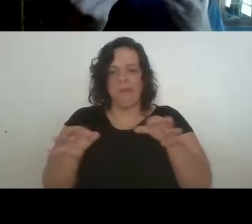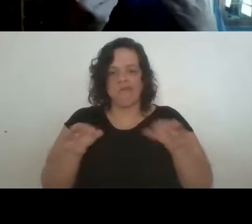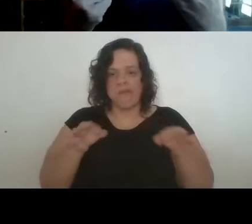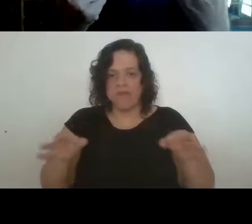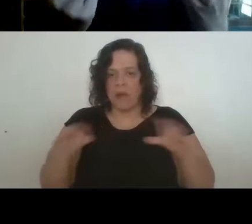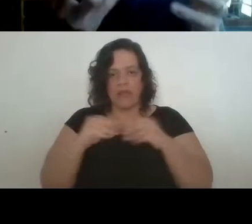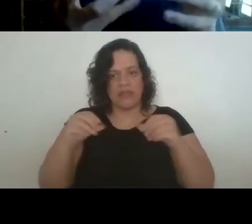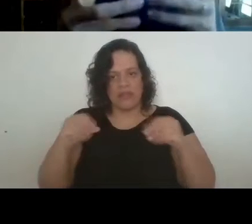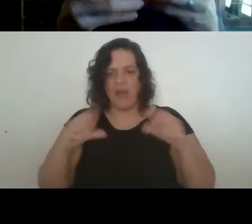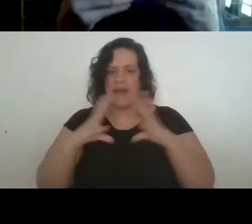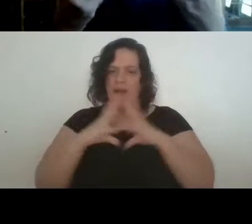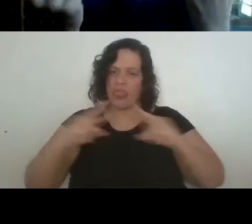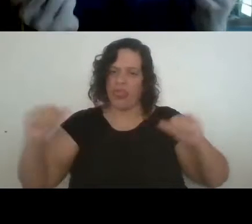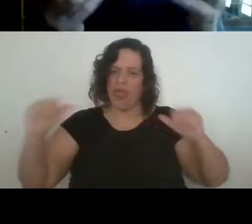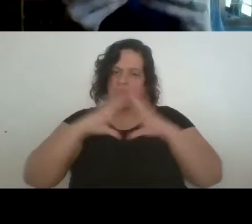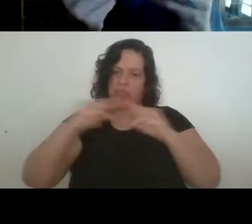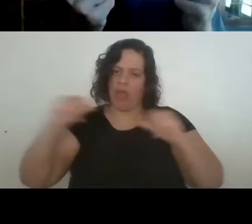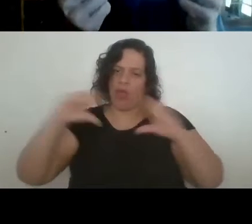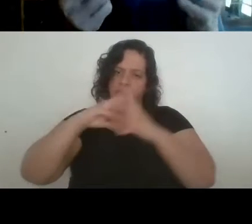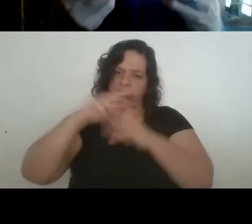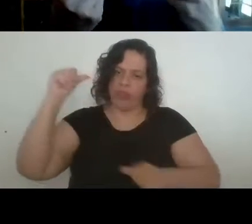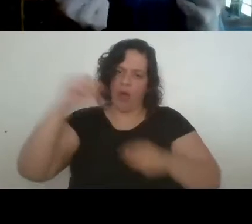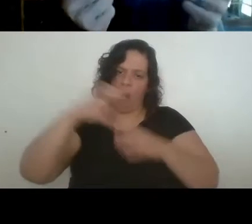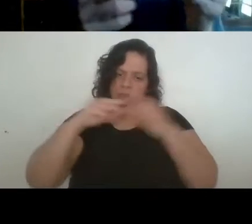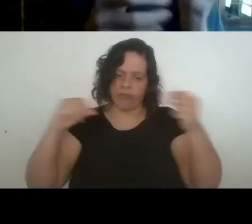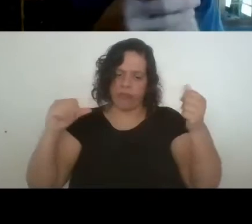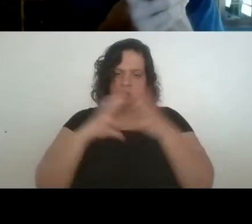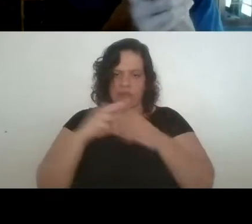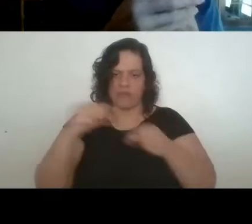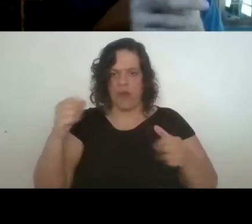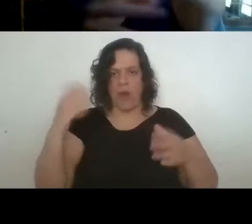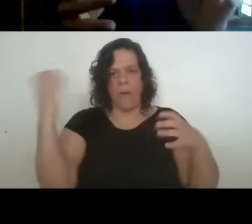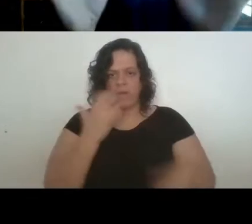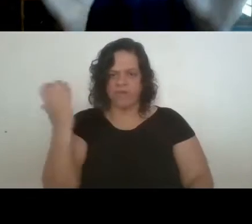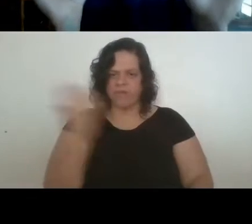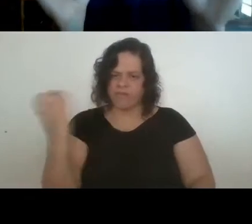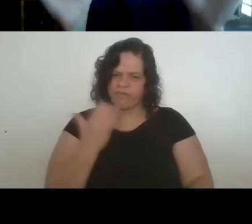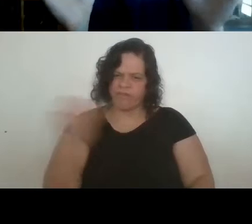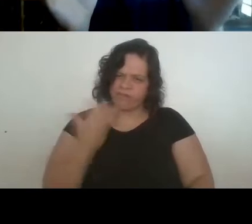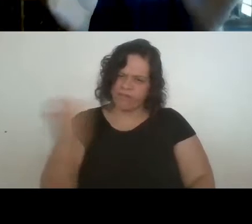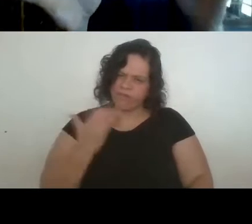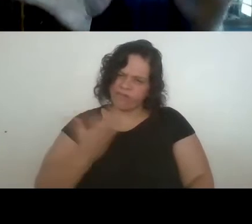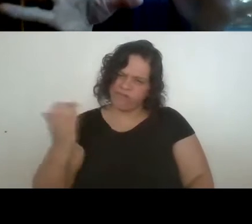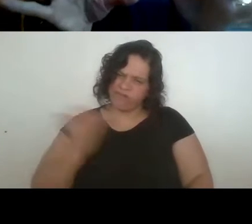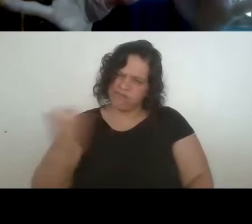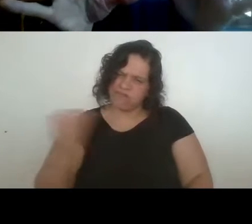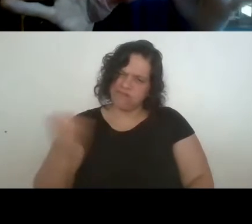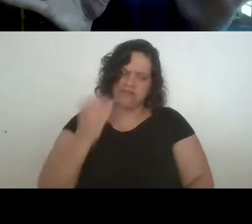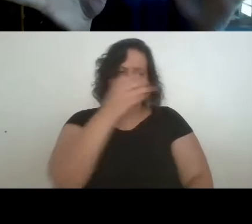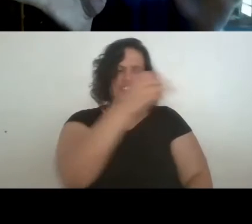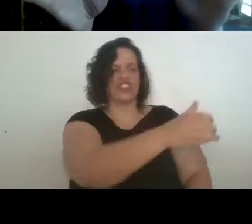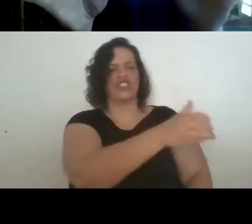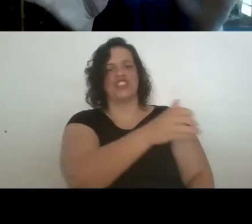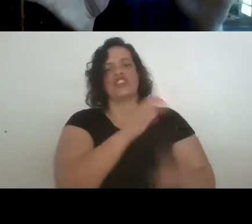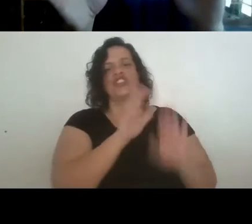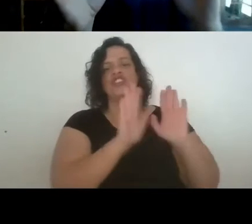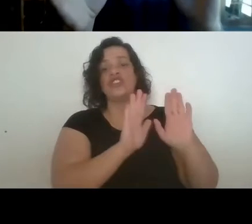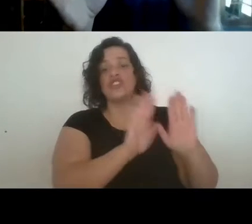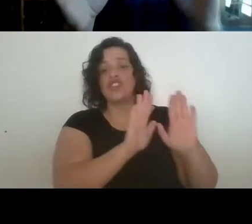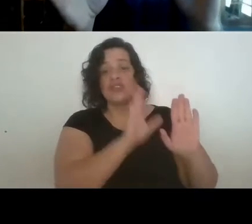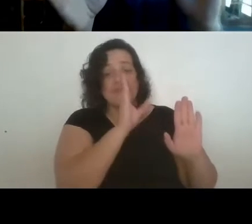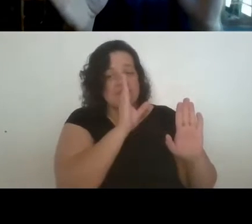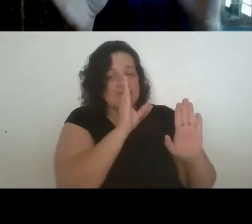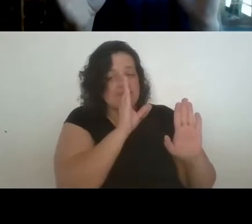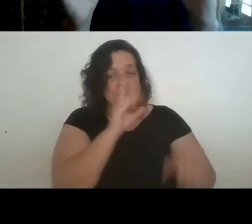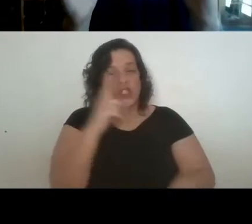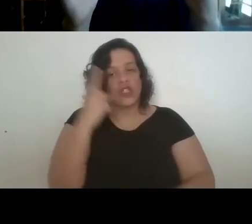realmente transformar essa massa assim, num material mais solto, e a gente deixa descansar um dia e avalia. Então, o